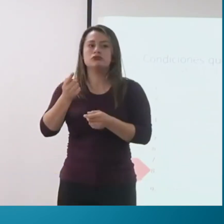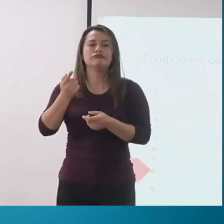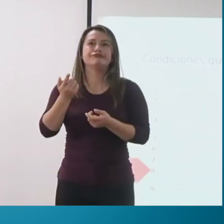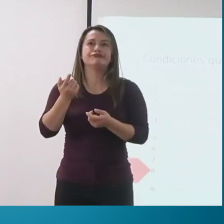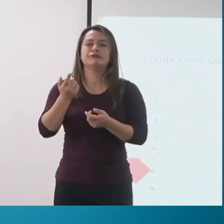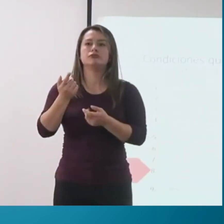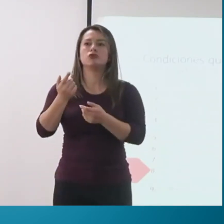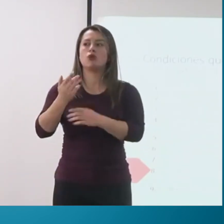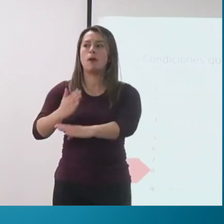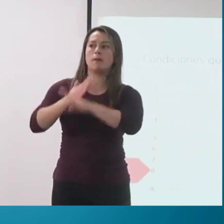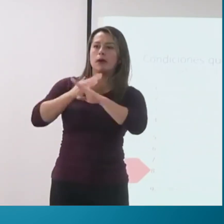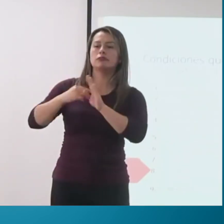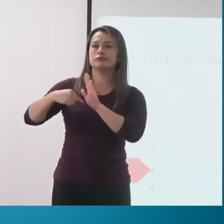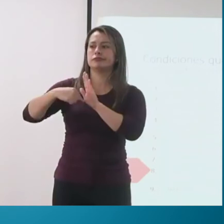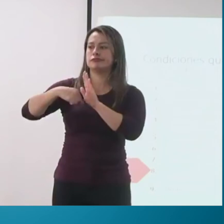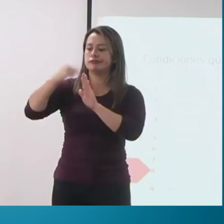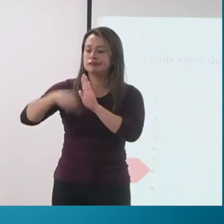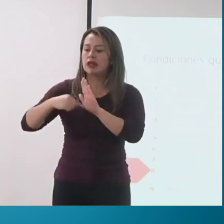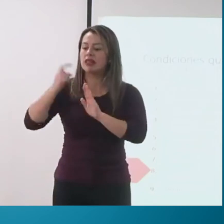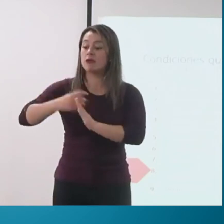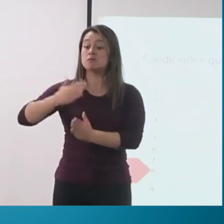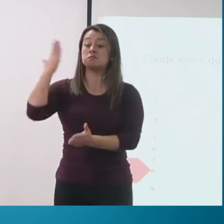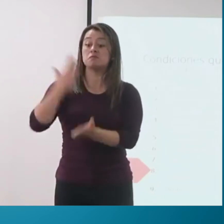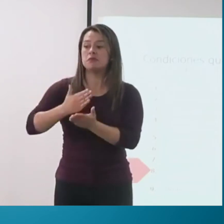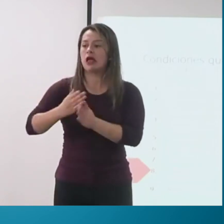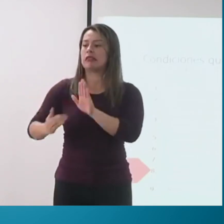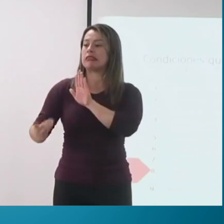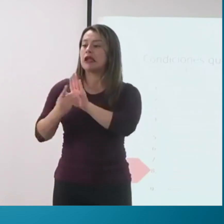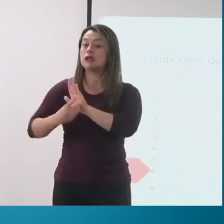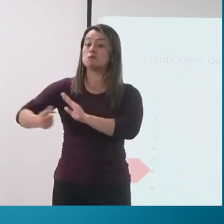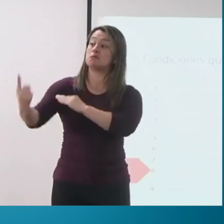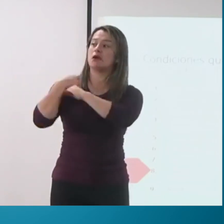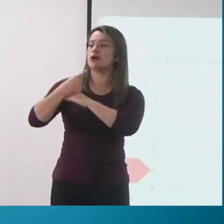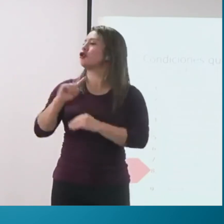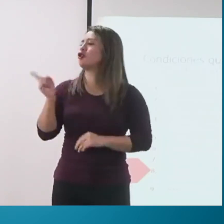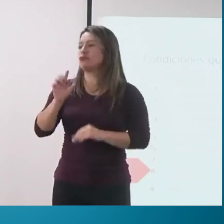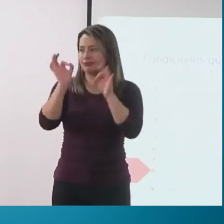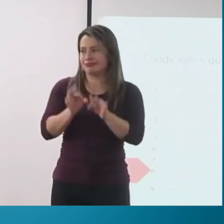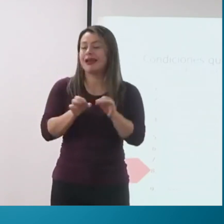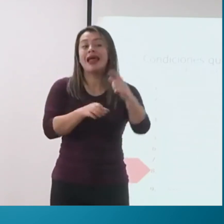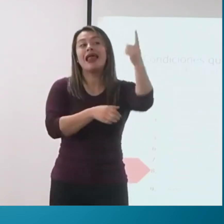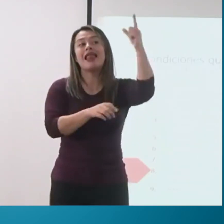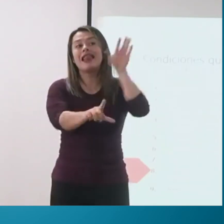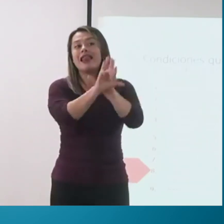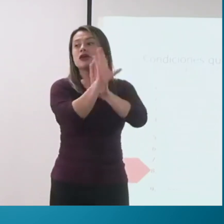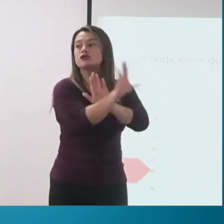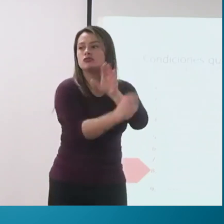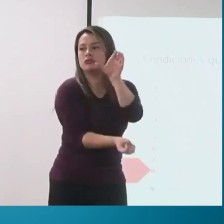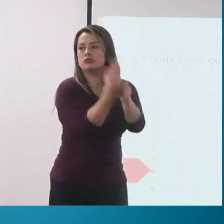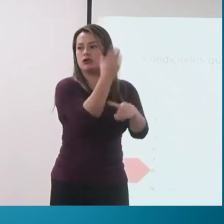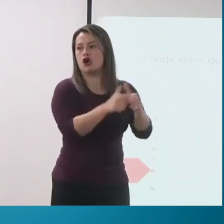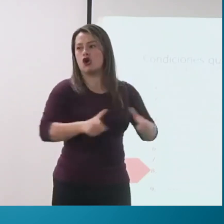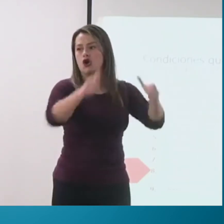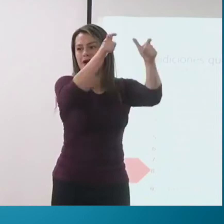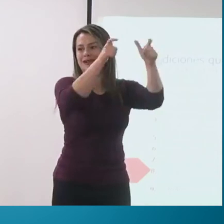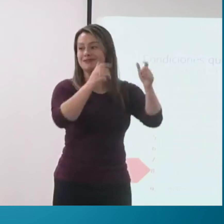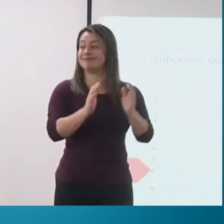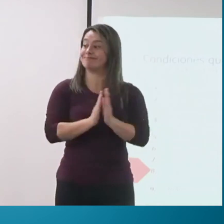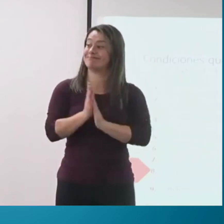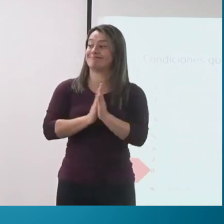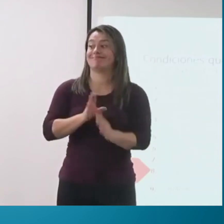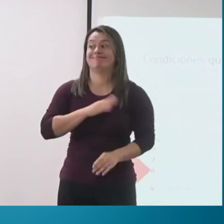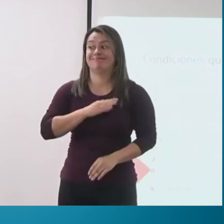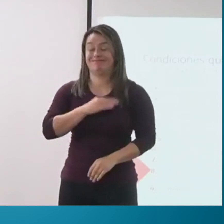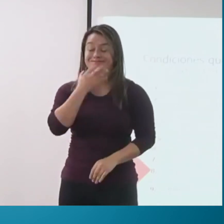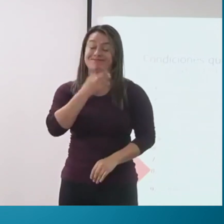ni poner la estructura de manera de un decreto de los ministerios, sino debe ser una ley del Congreso. Me siento muy orgullosa de decir